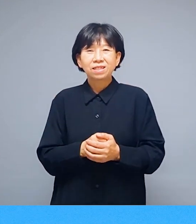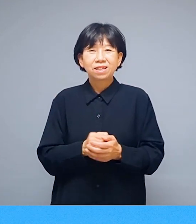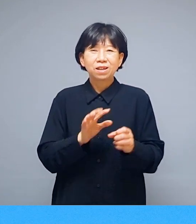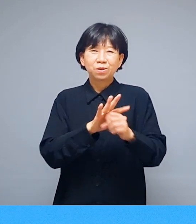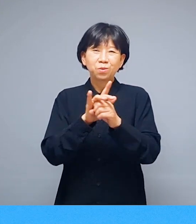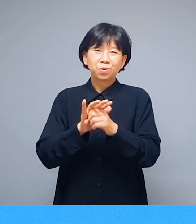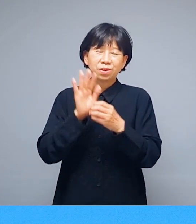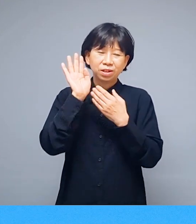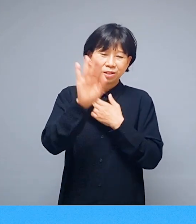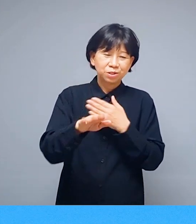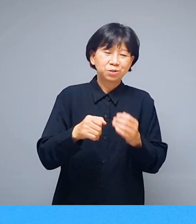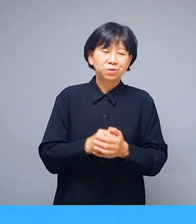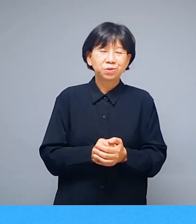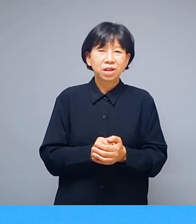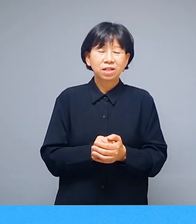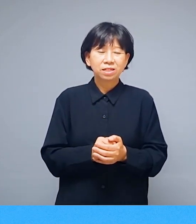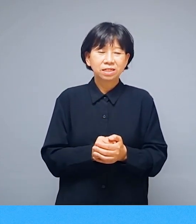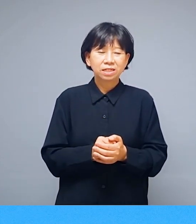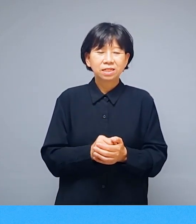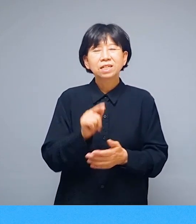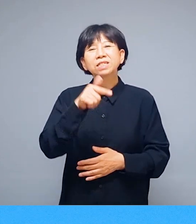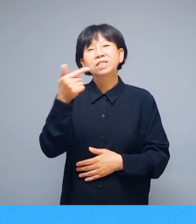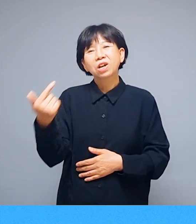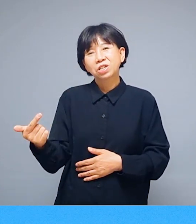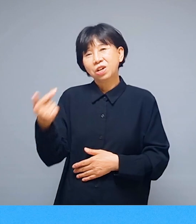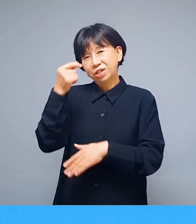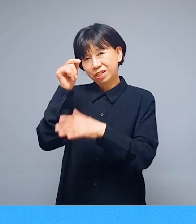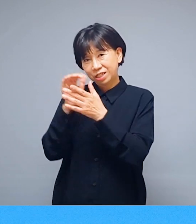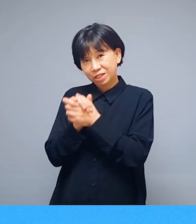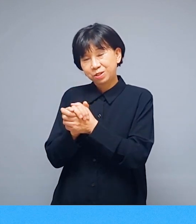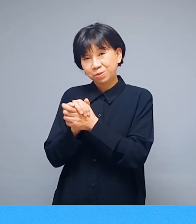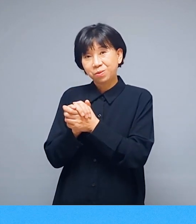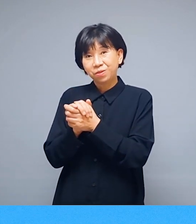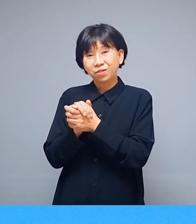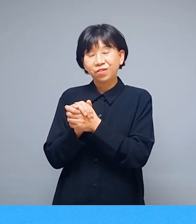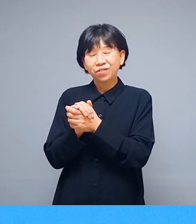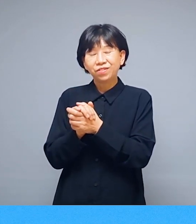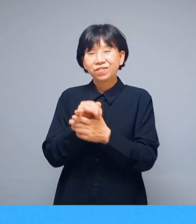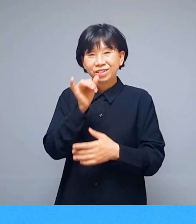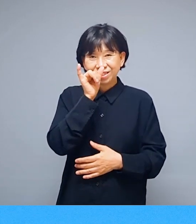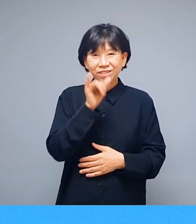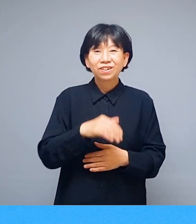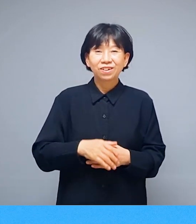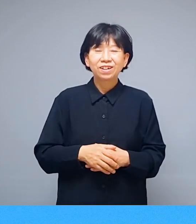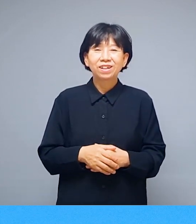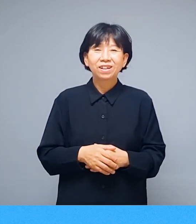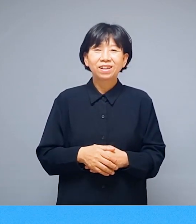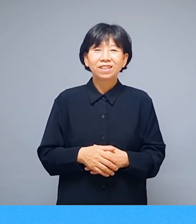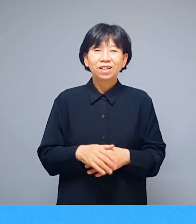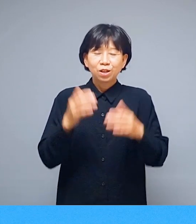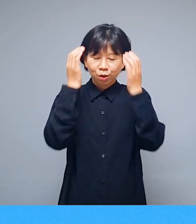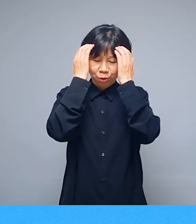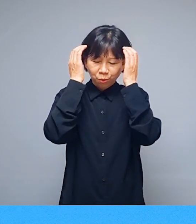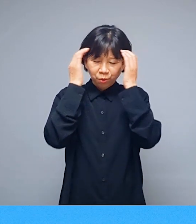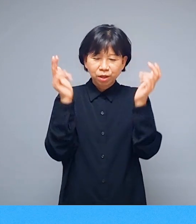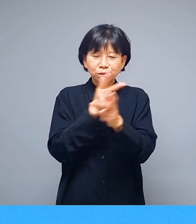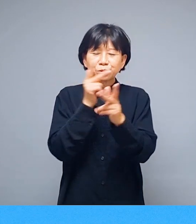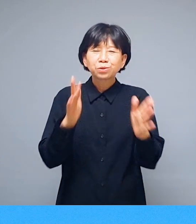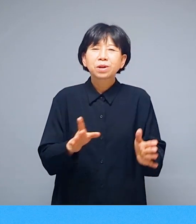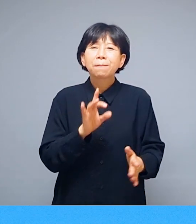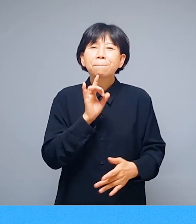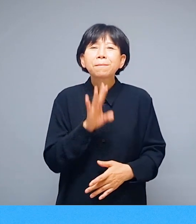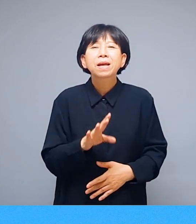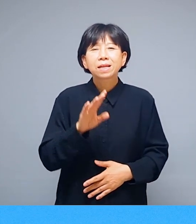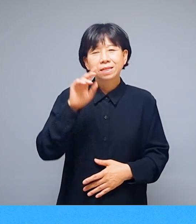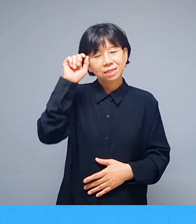저녁에 하면서 고난주간만 특별히 새벽에 지금 모입니다. 네. 그러니까 이 고난주간 특별 새벽 기도회